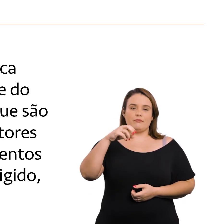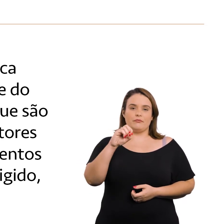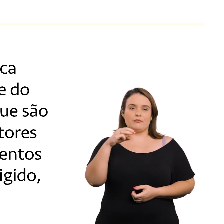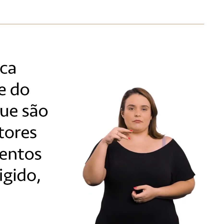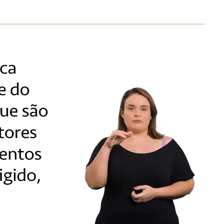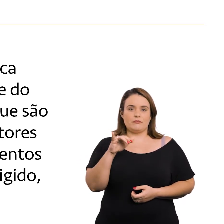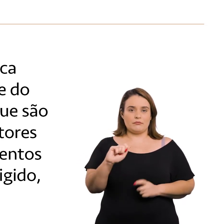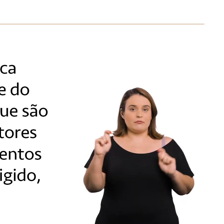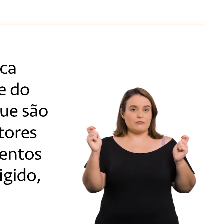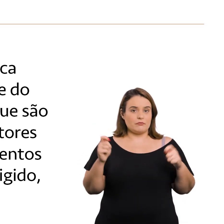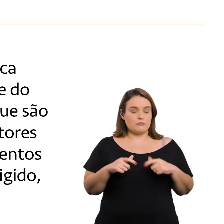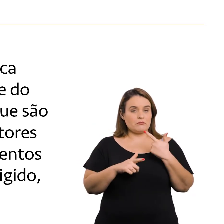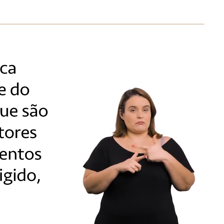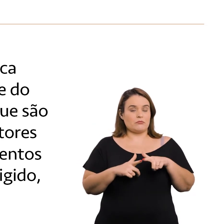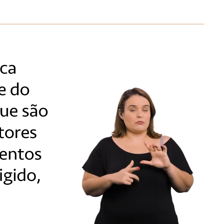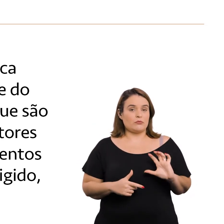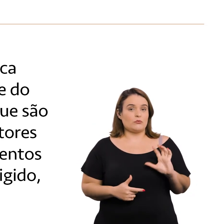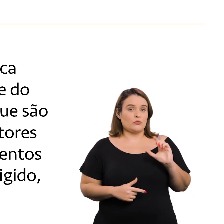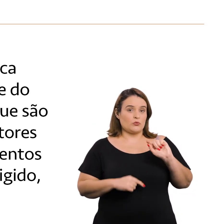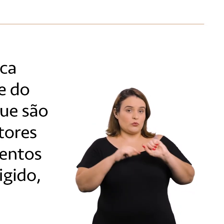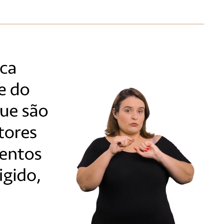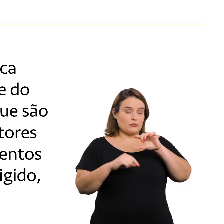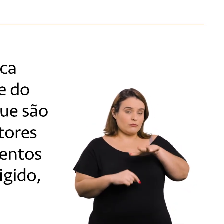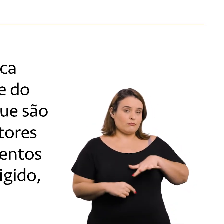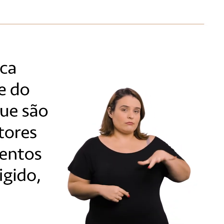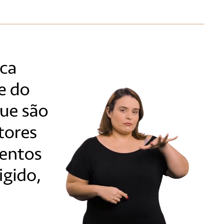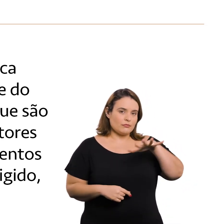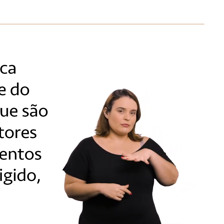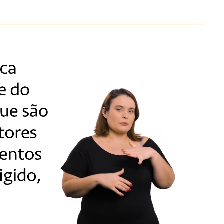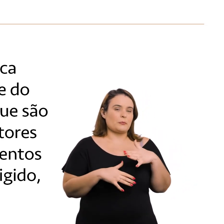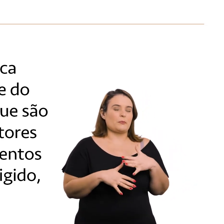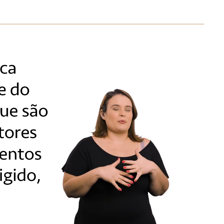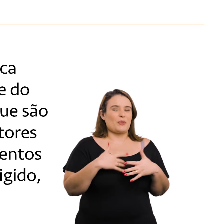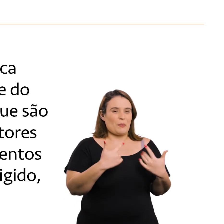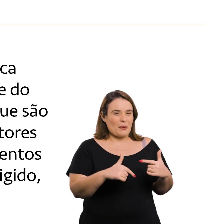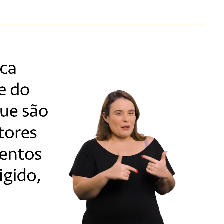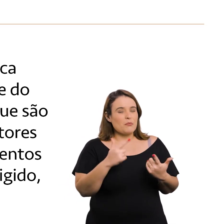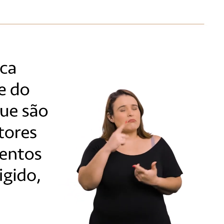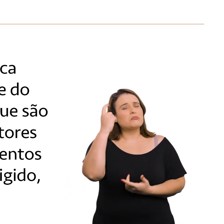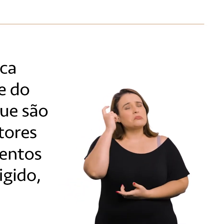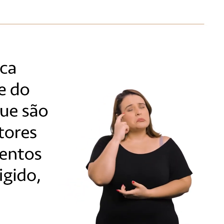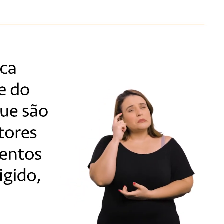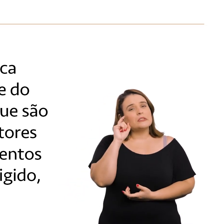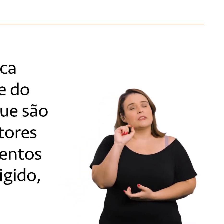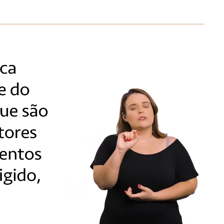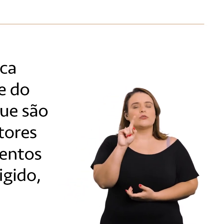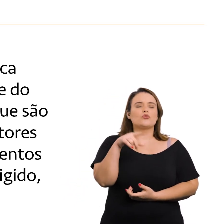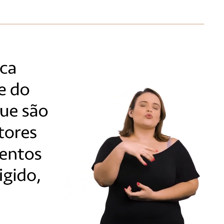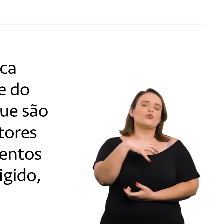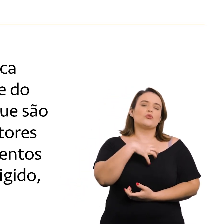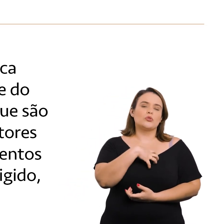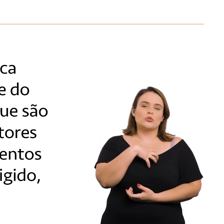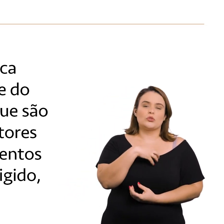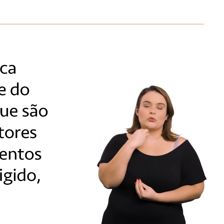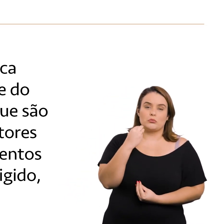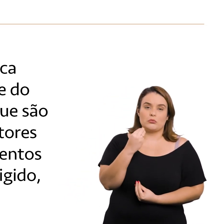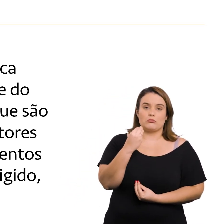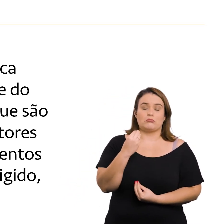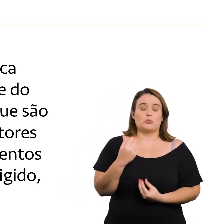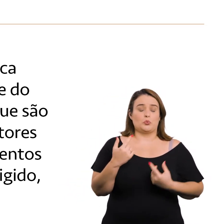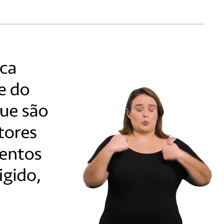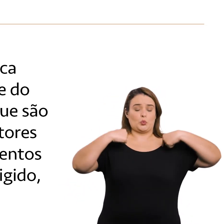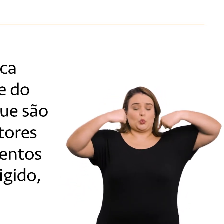portanto, busca soluções por meio da análise do ambiente de trabalho, em que são levados em consideração fatores como